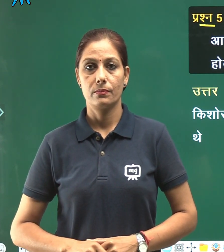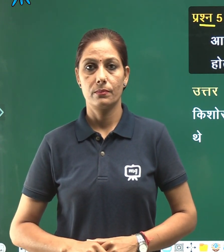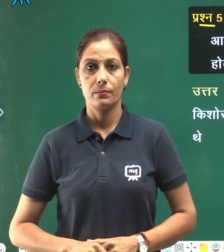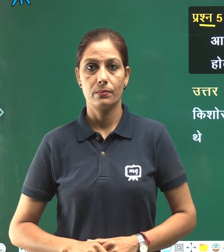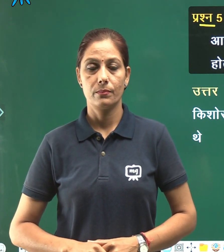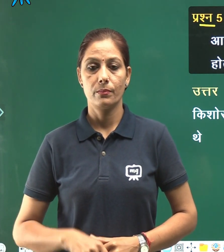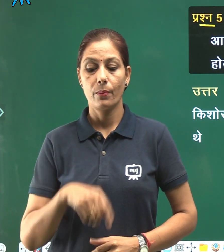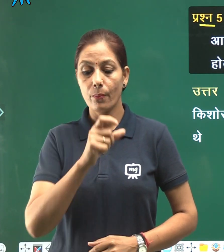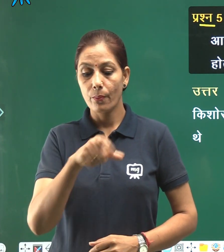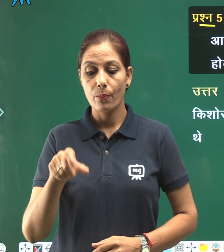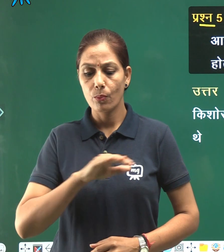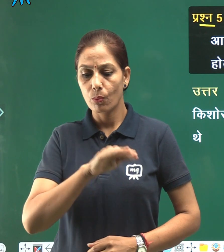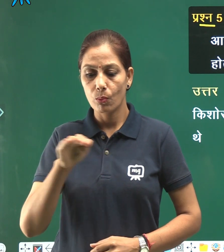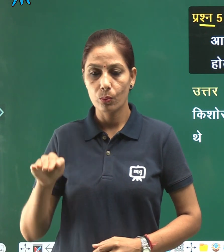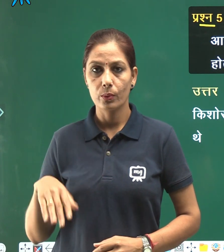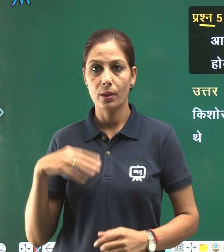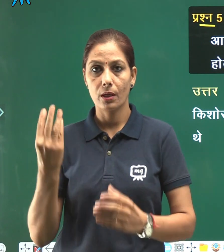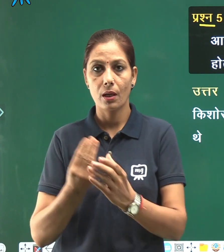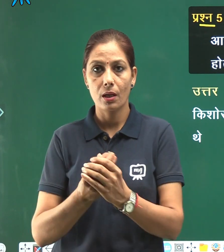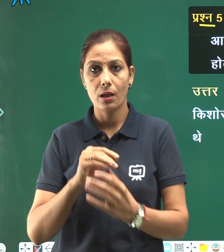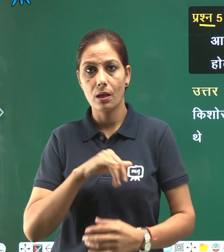मेढक मंडली में